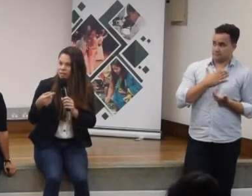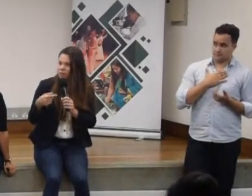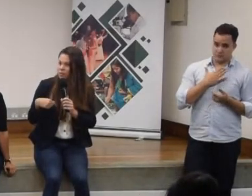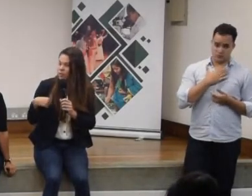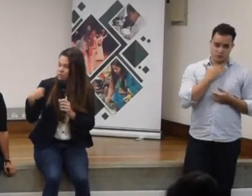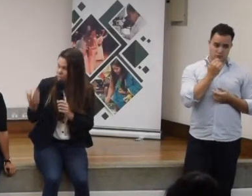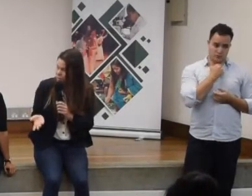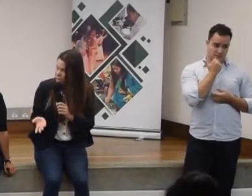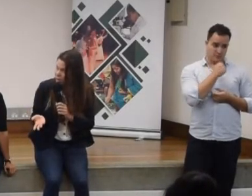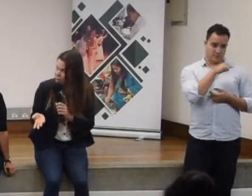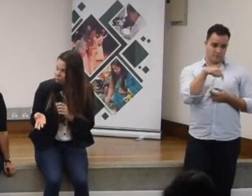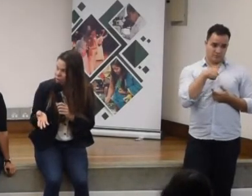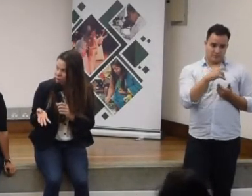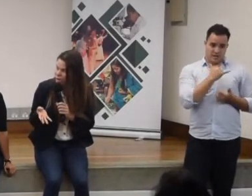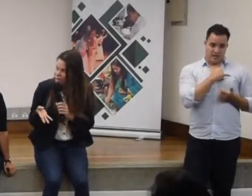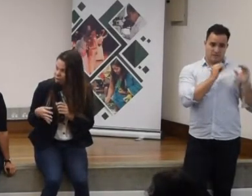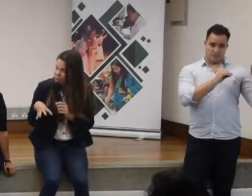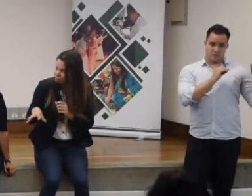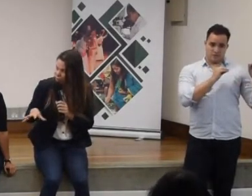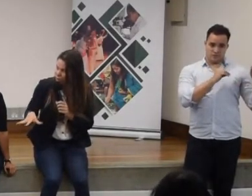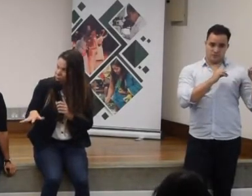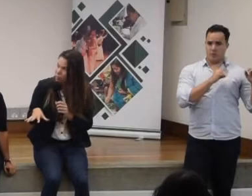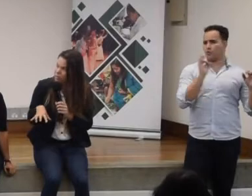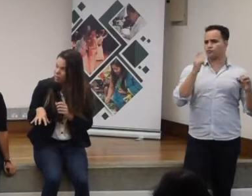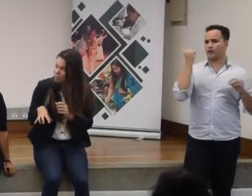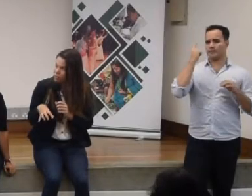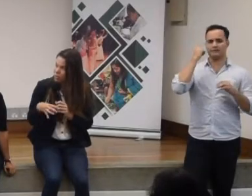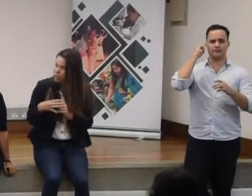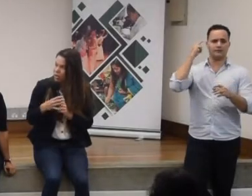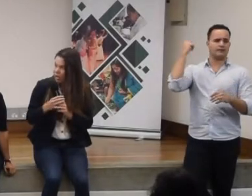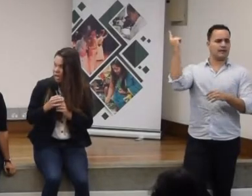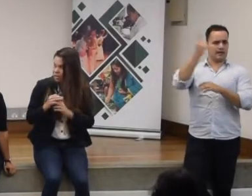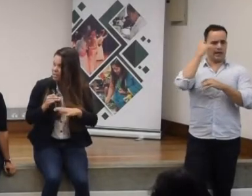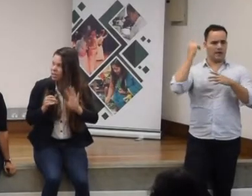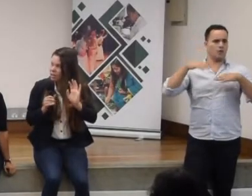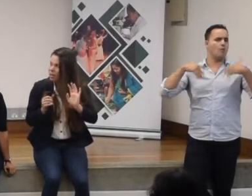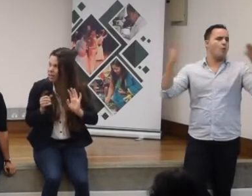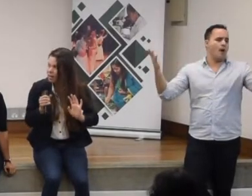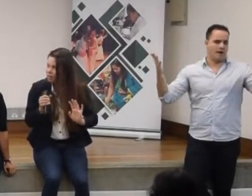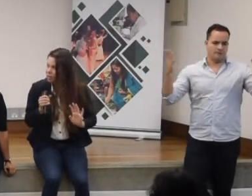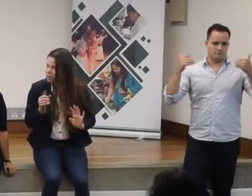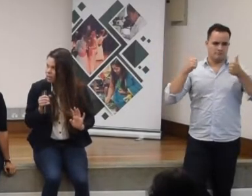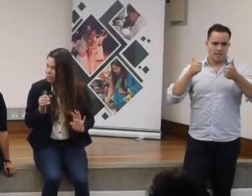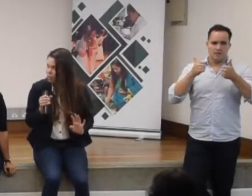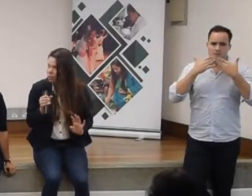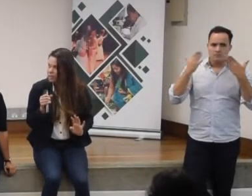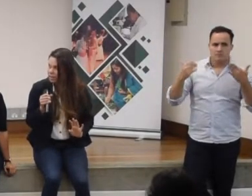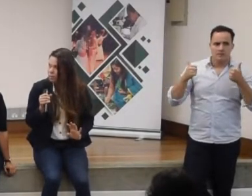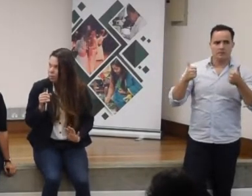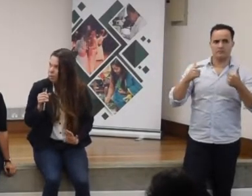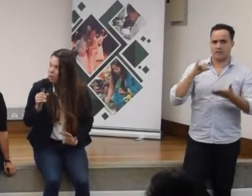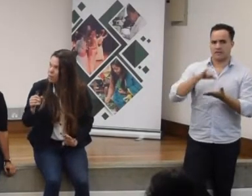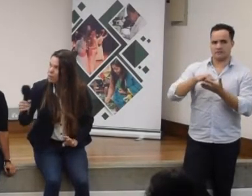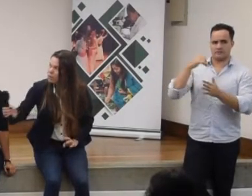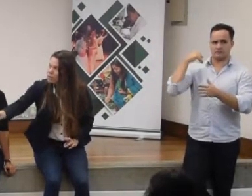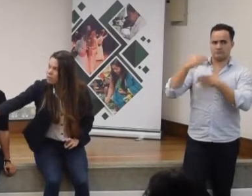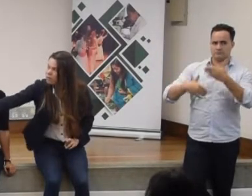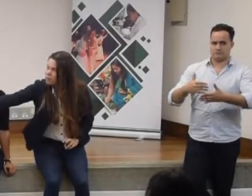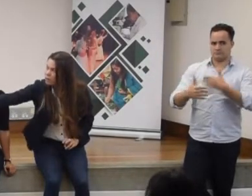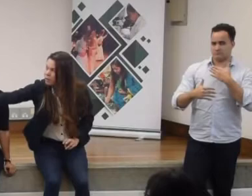tenemos activos o si es una reunión de balance y de encuentro de cómo estamos, ahí sí generar o pensar en uno